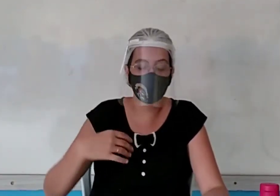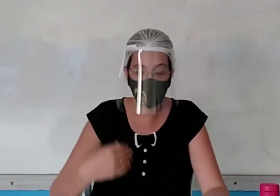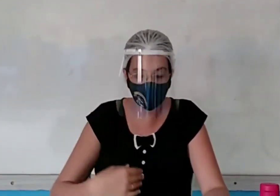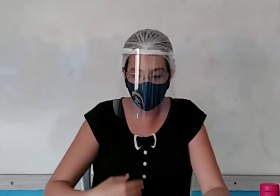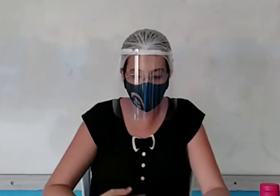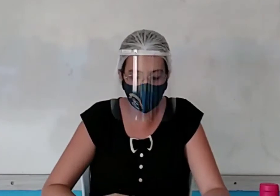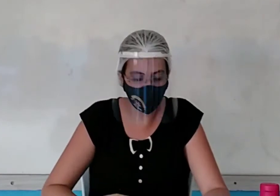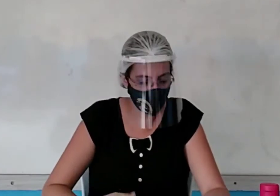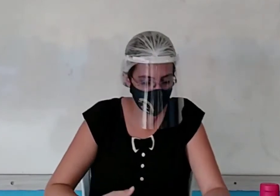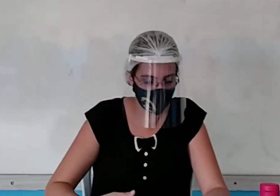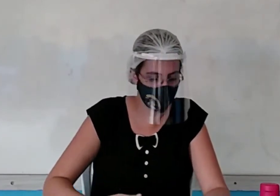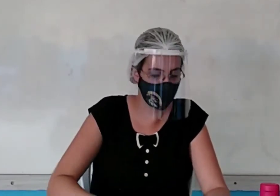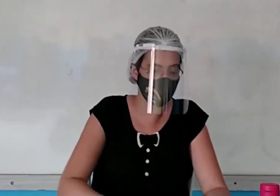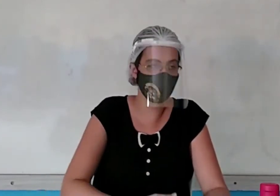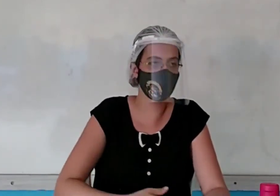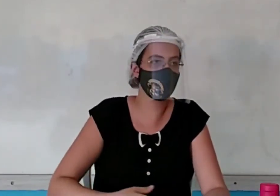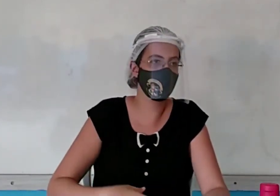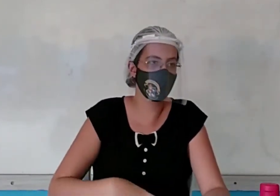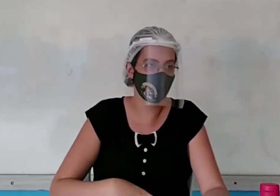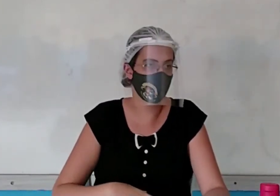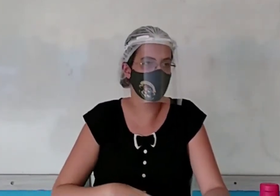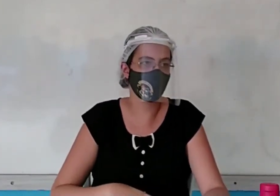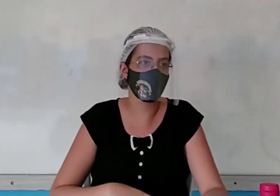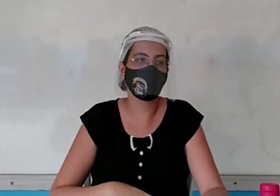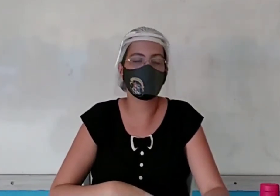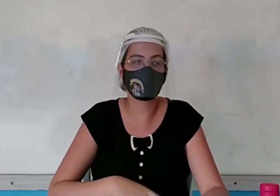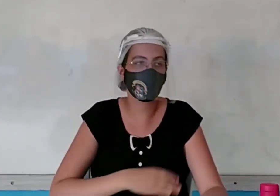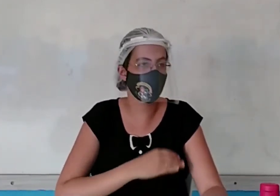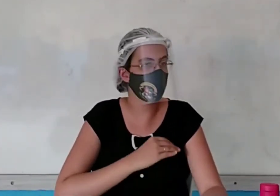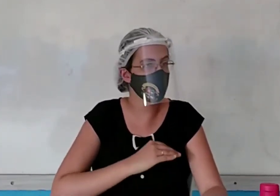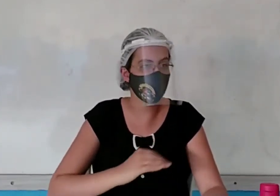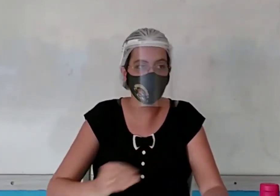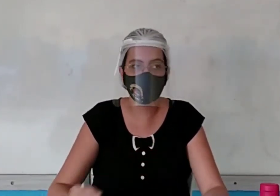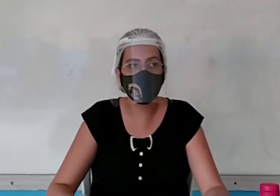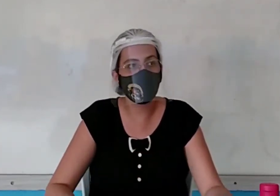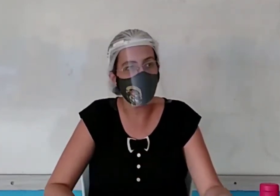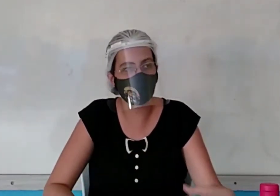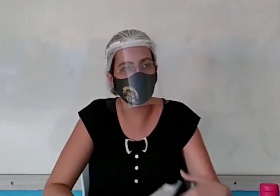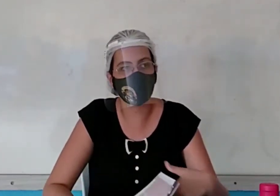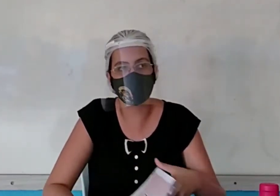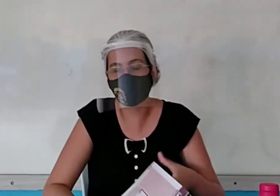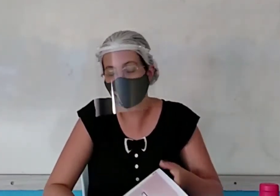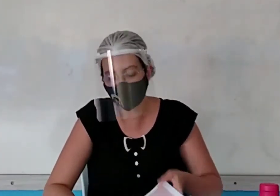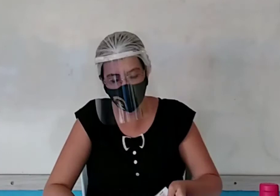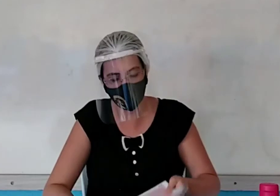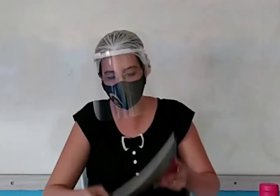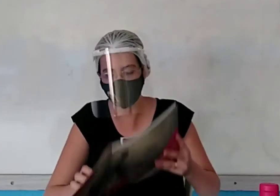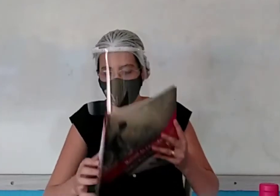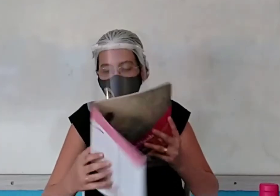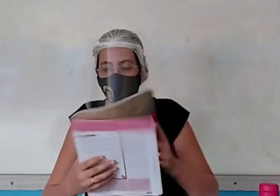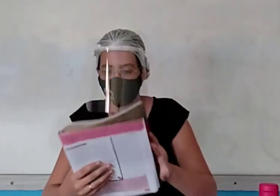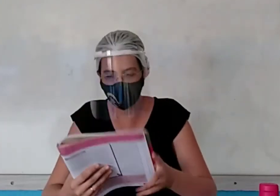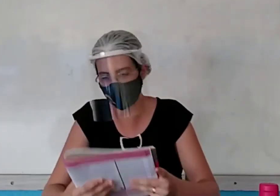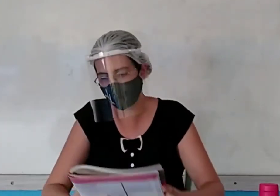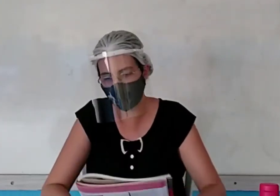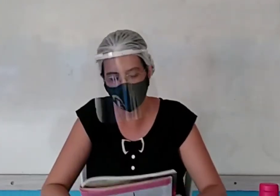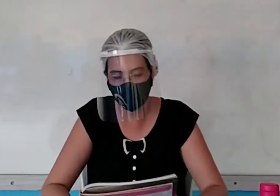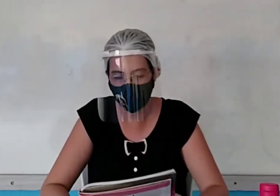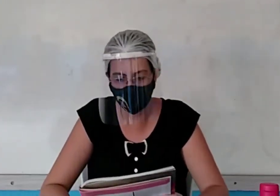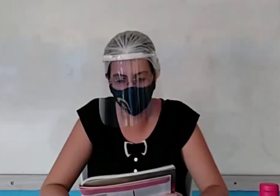Então, aqui para a gente, essa dica de andar pelas calçadas é quase inválida. Porque não tem como a gente ir para a dica de andar na calçada.